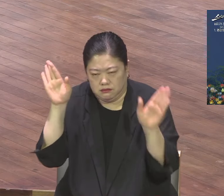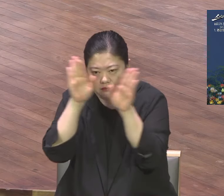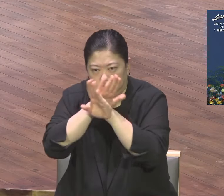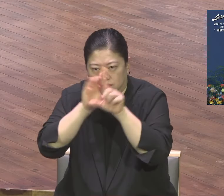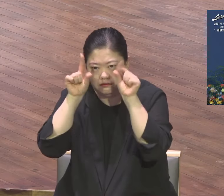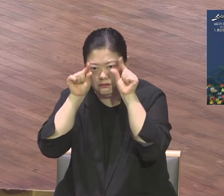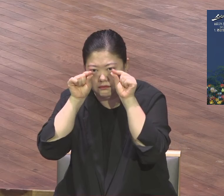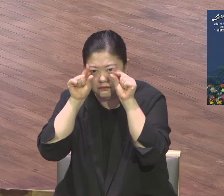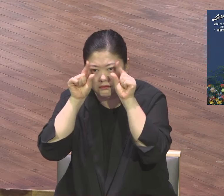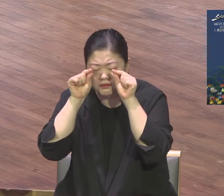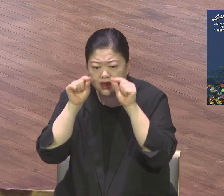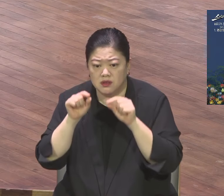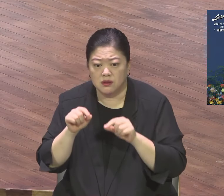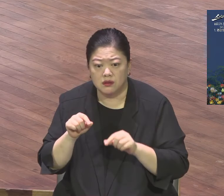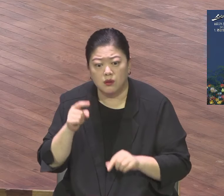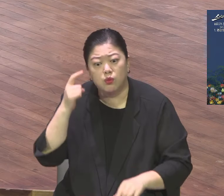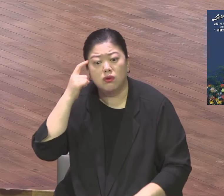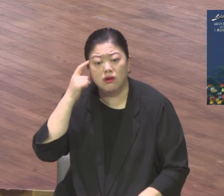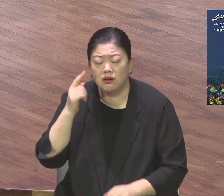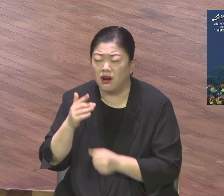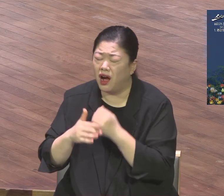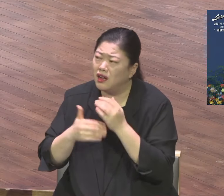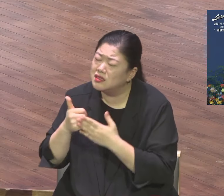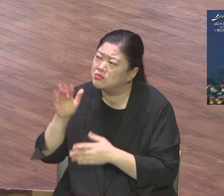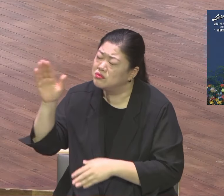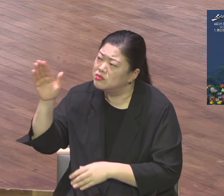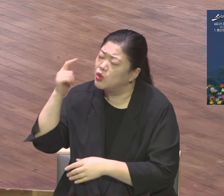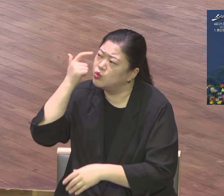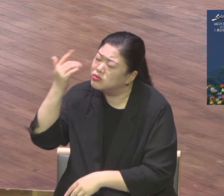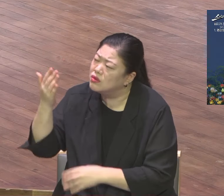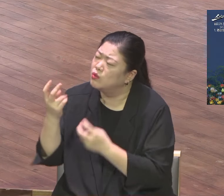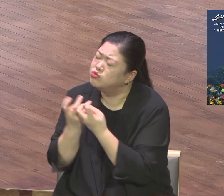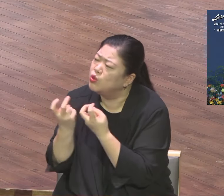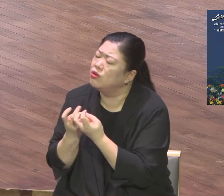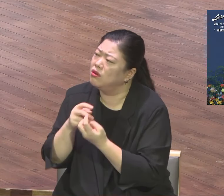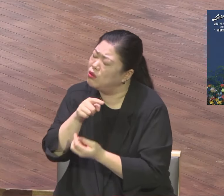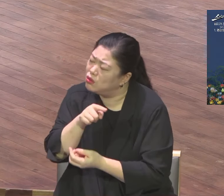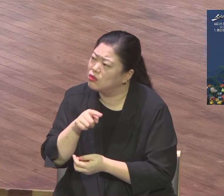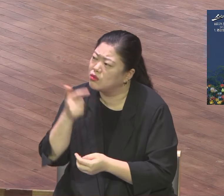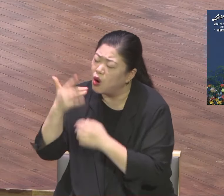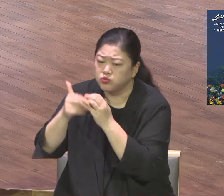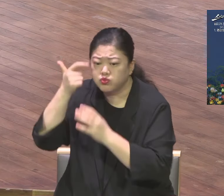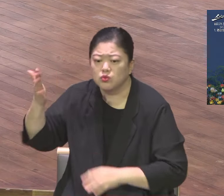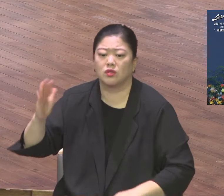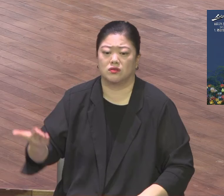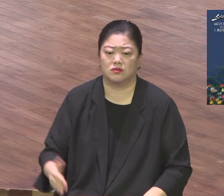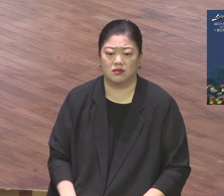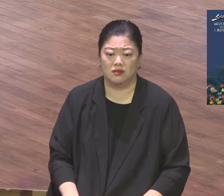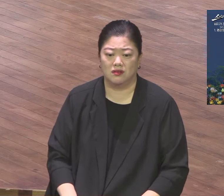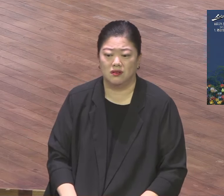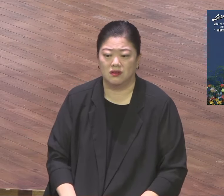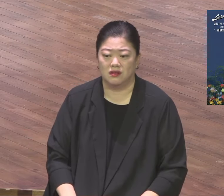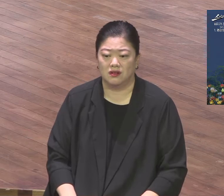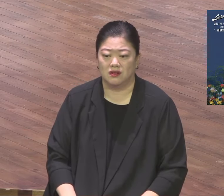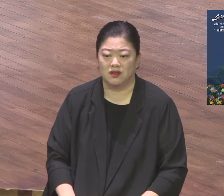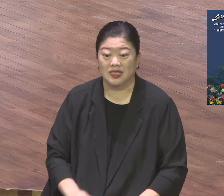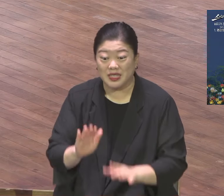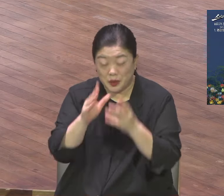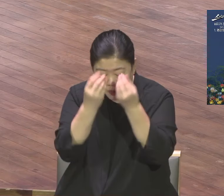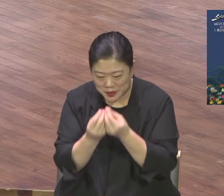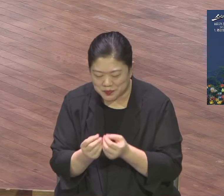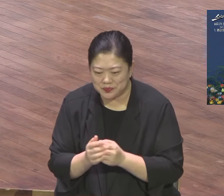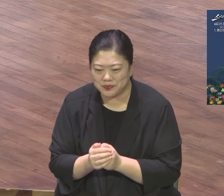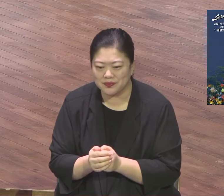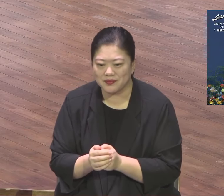저는 그래서 이렇게 막 고민하고 우리 청년들 막 짝사랑하고 막